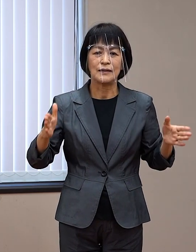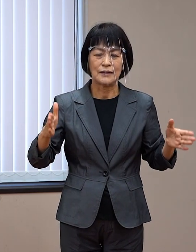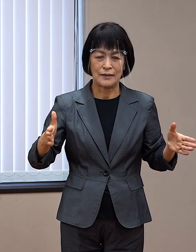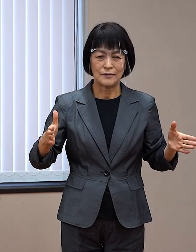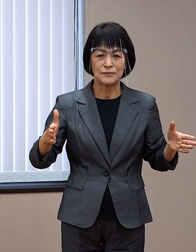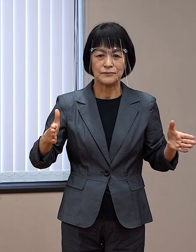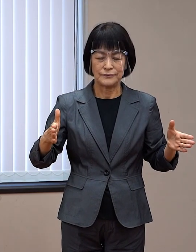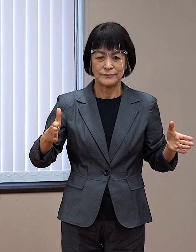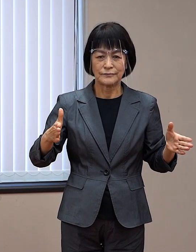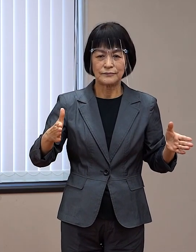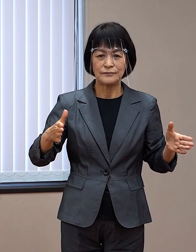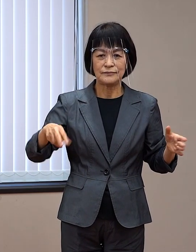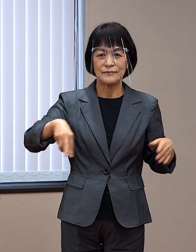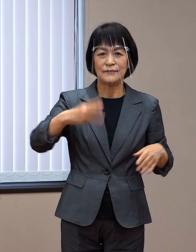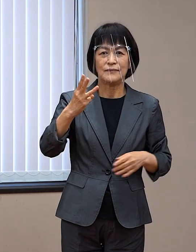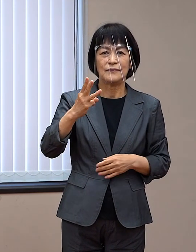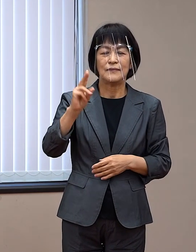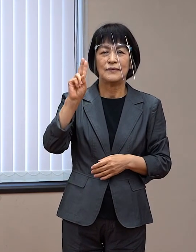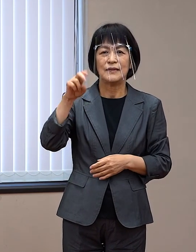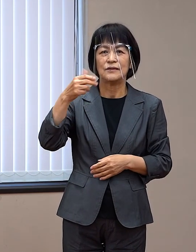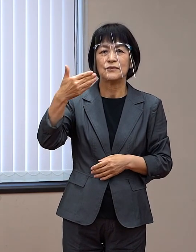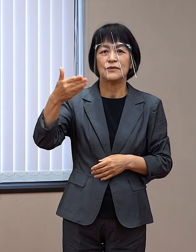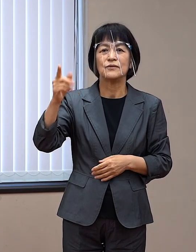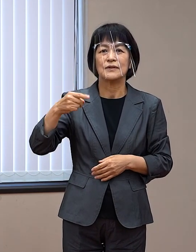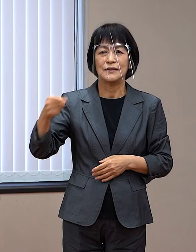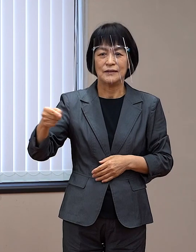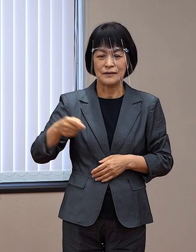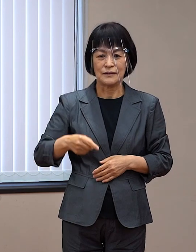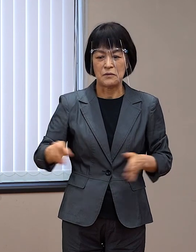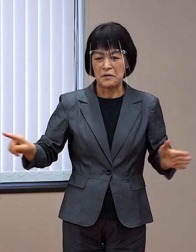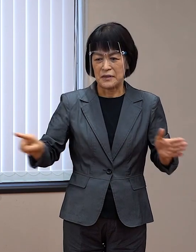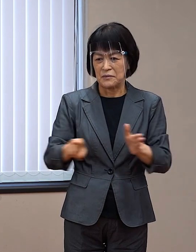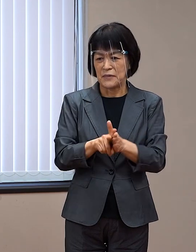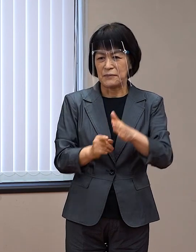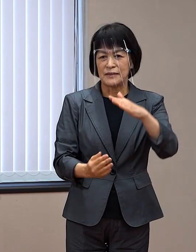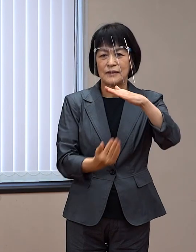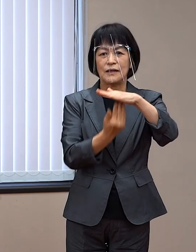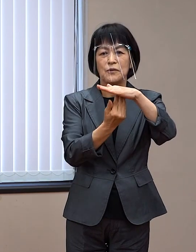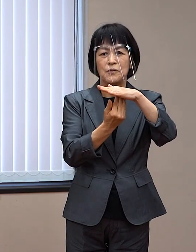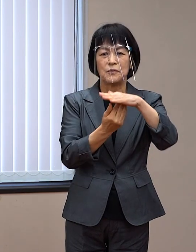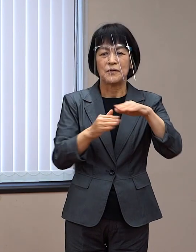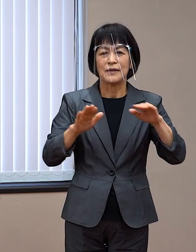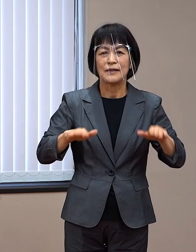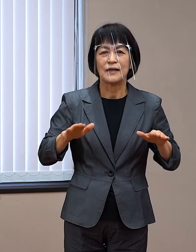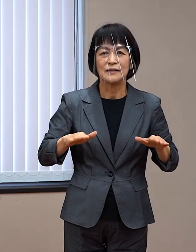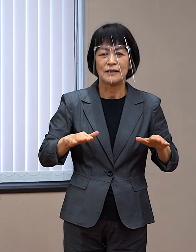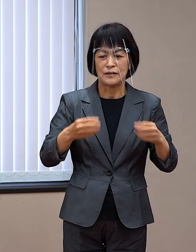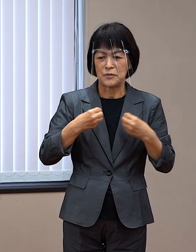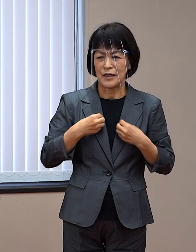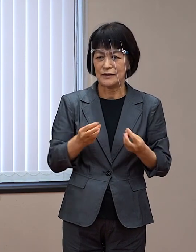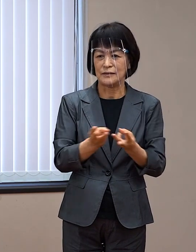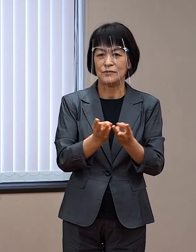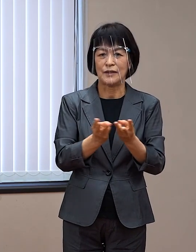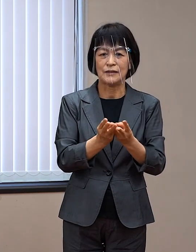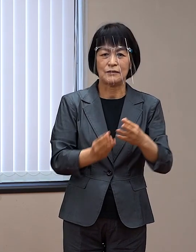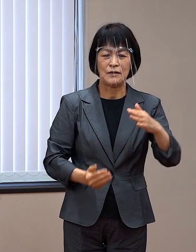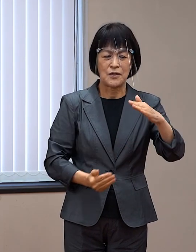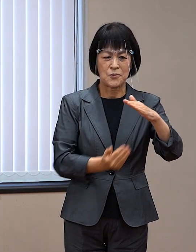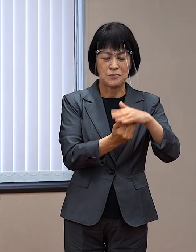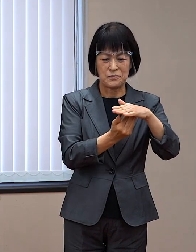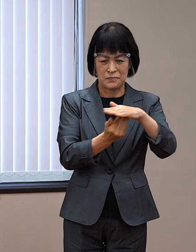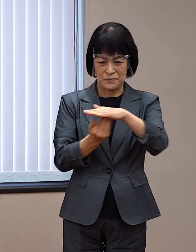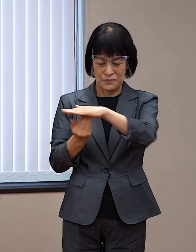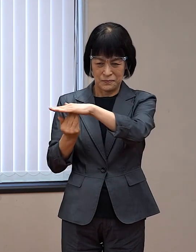16日までの週が329人と過去最多となり、現在も感染者数は高止まり